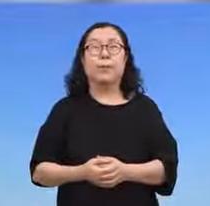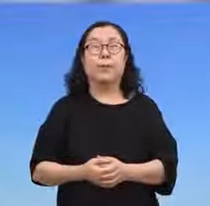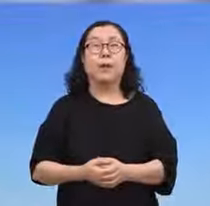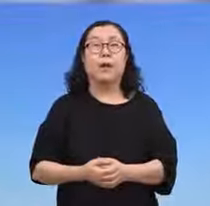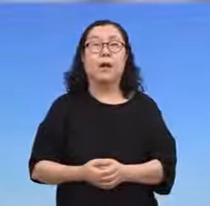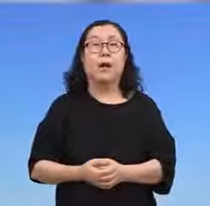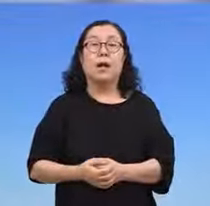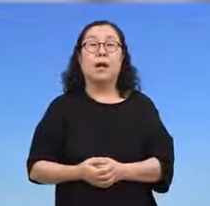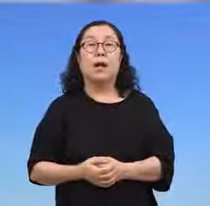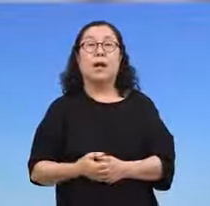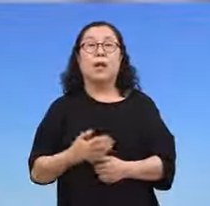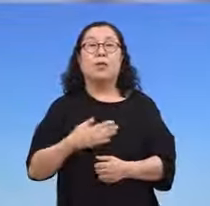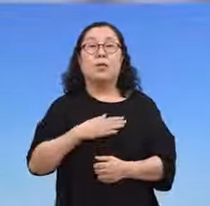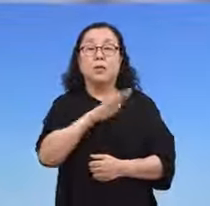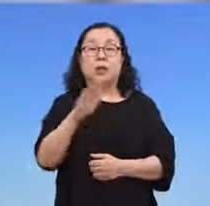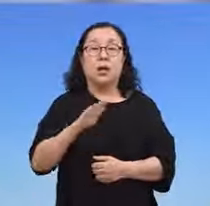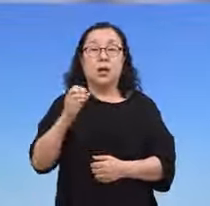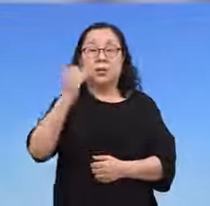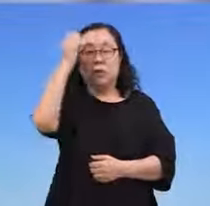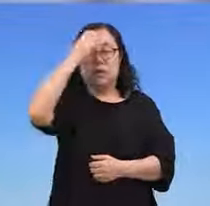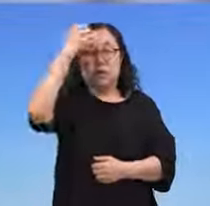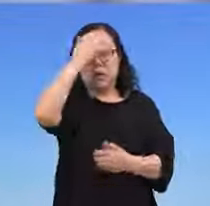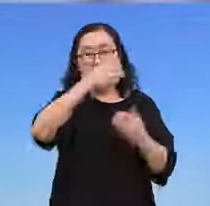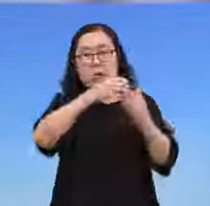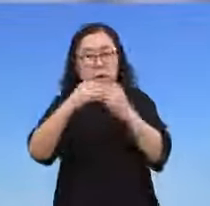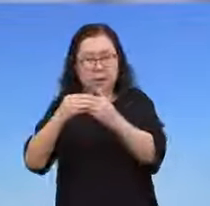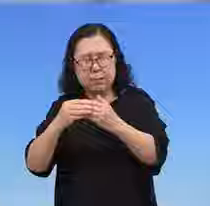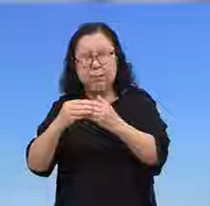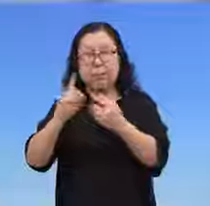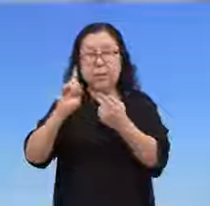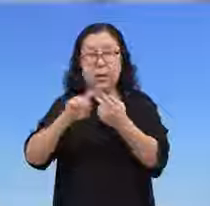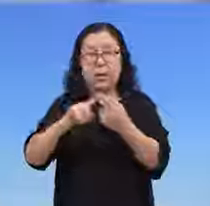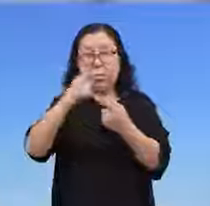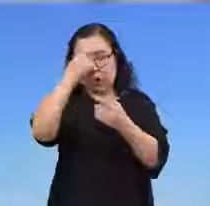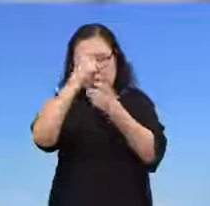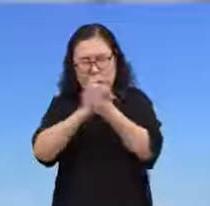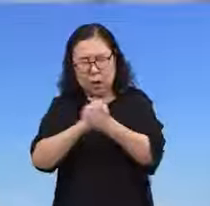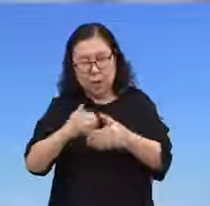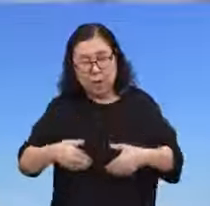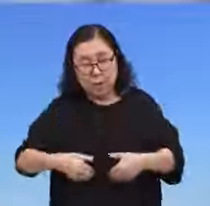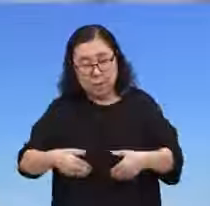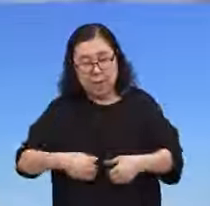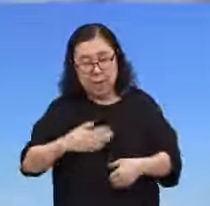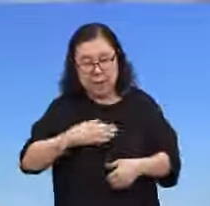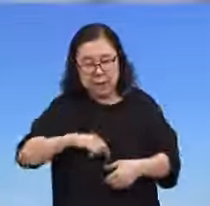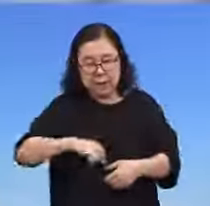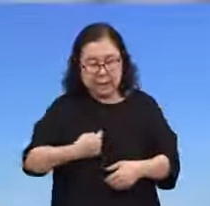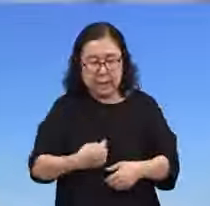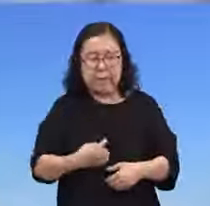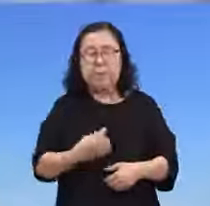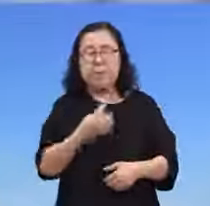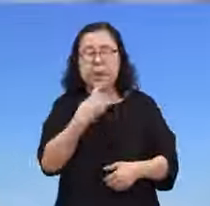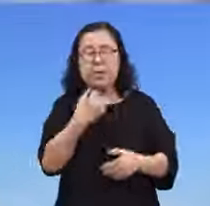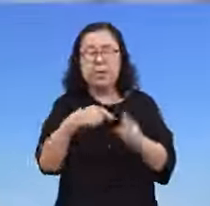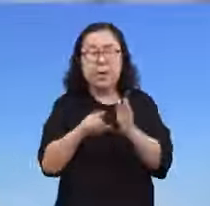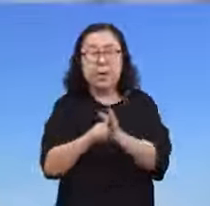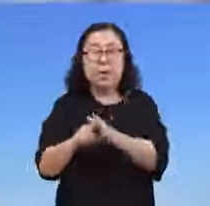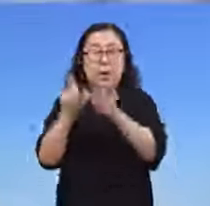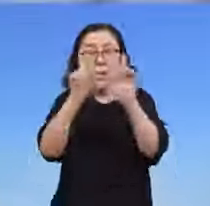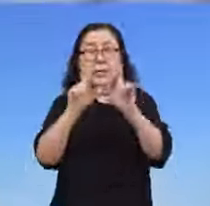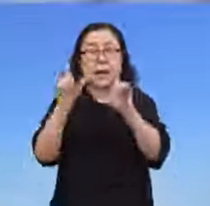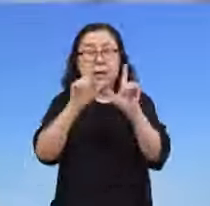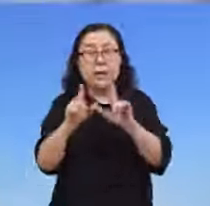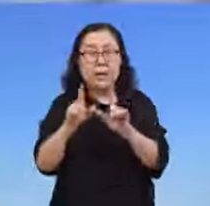여러분, 우리가 왜 성령의 인도하심을 따라 기도해야 됩니까? 늘 나 자신만을 위해 살기에 급급하다 보니만 모든